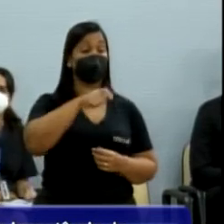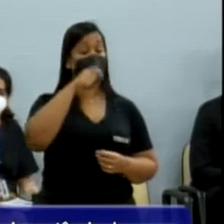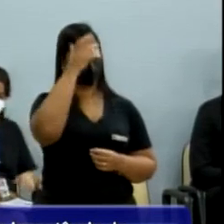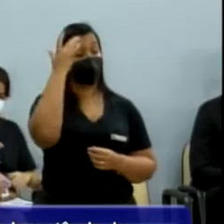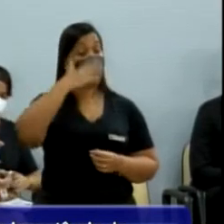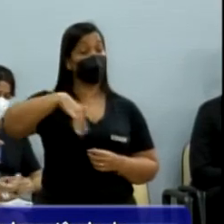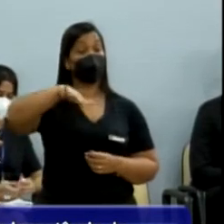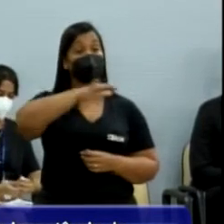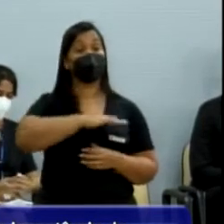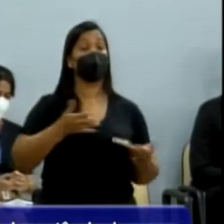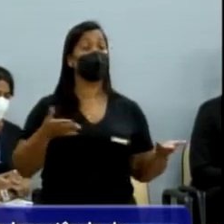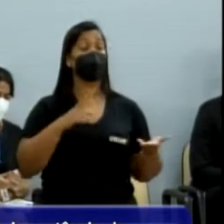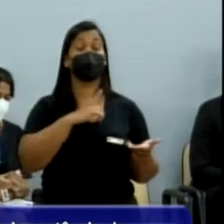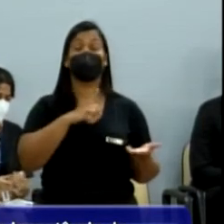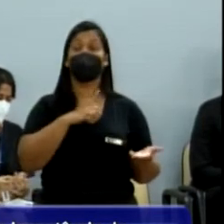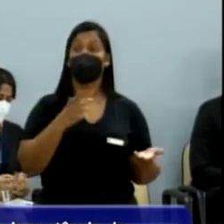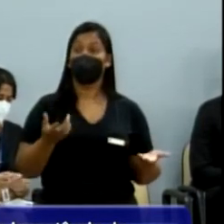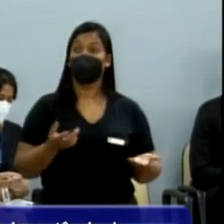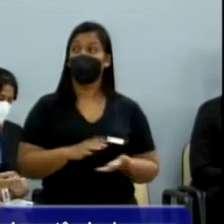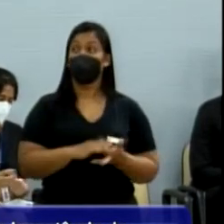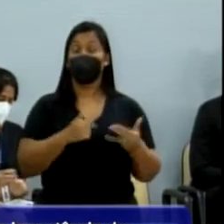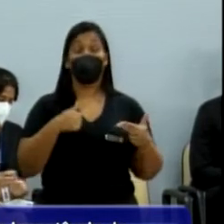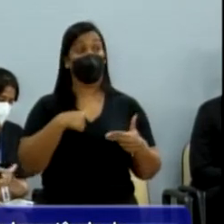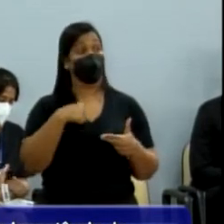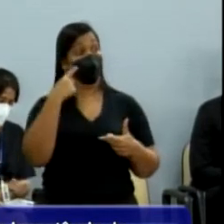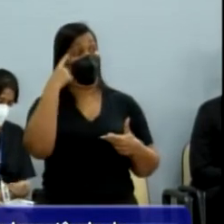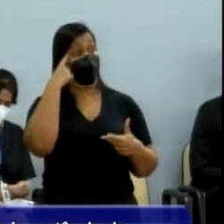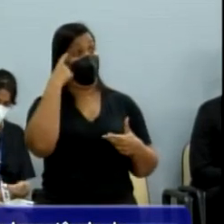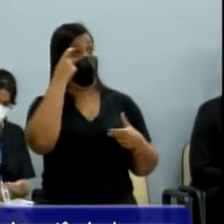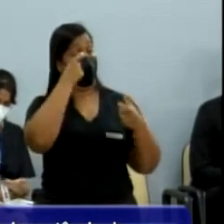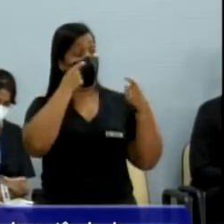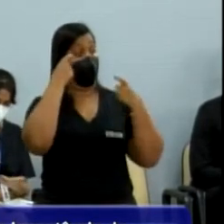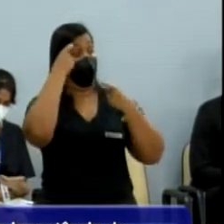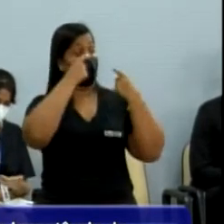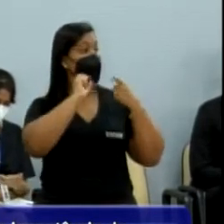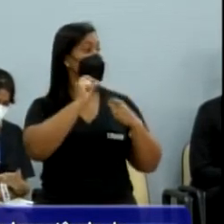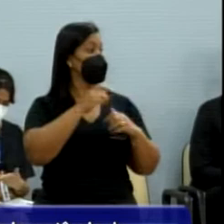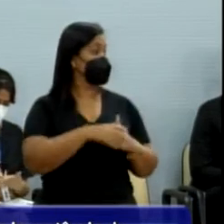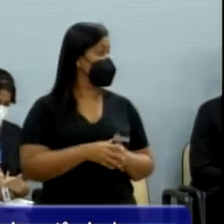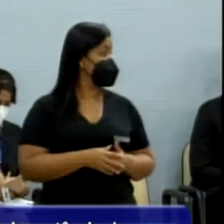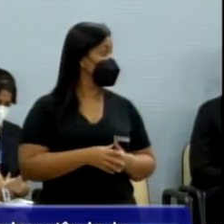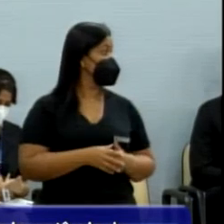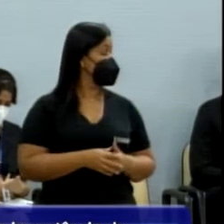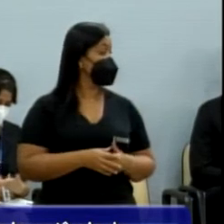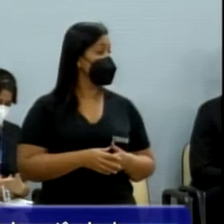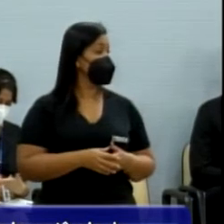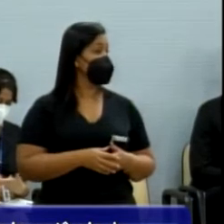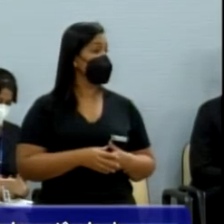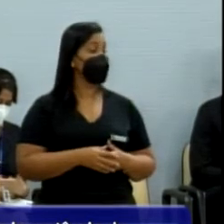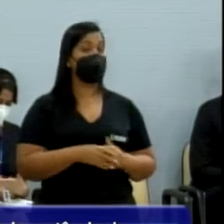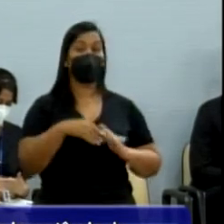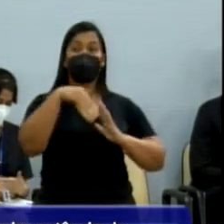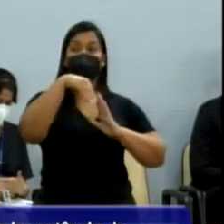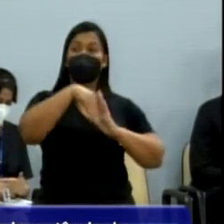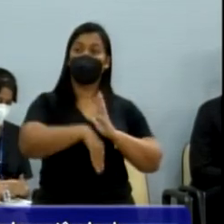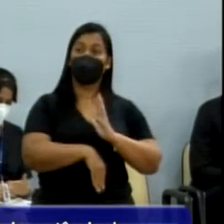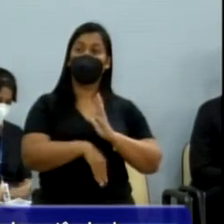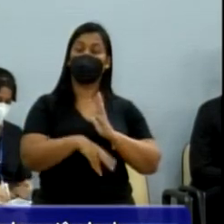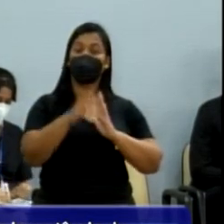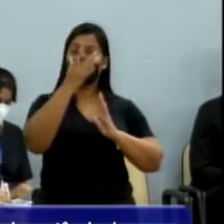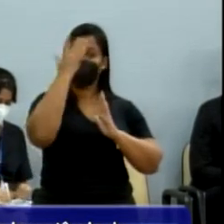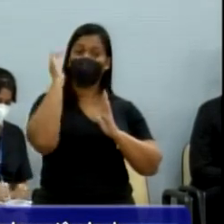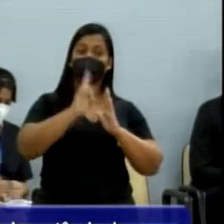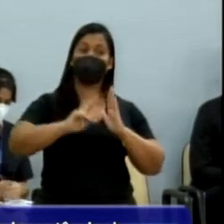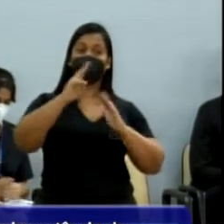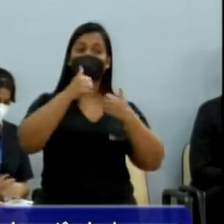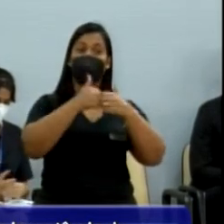Nós temos hoje uma coisa que me deixou preocupado. É a queda de usuários, pessoas que usam transporte